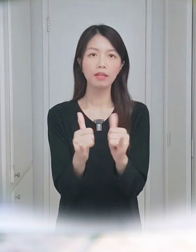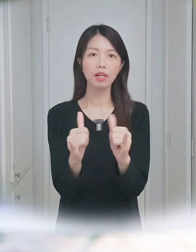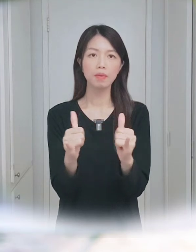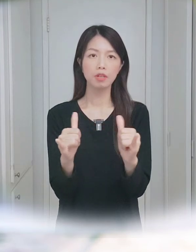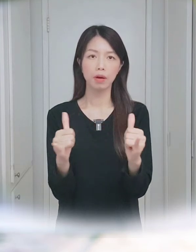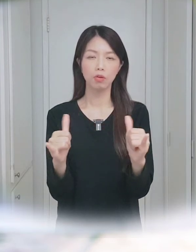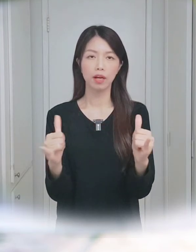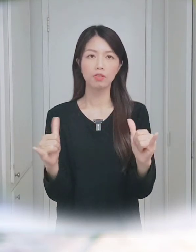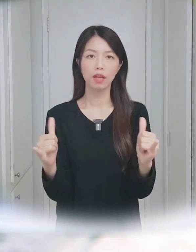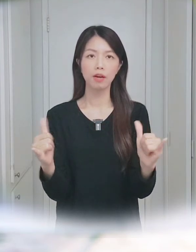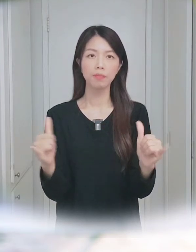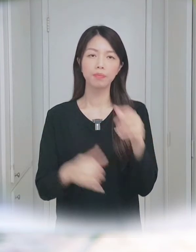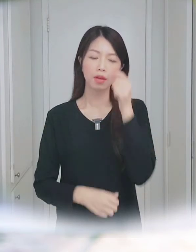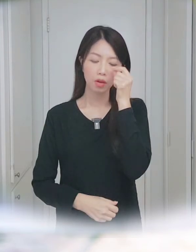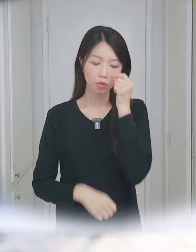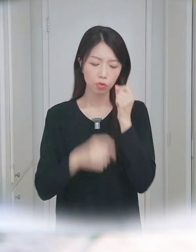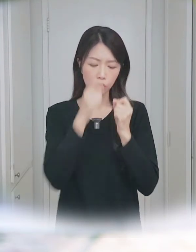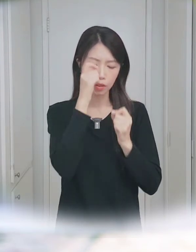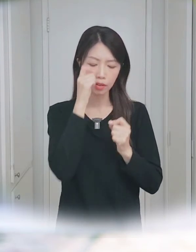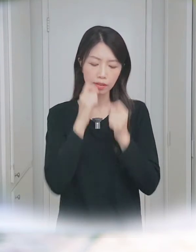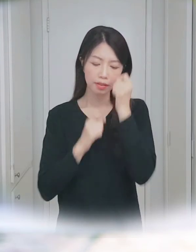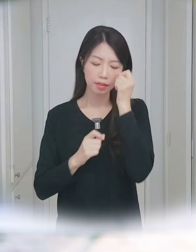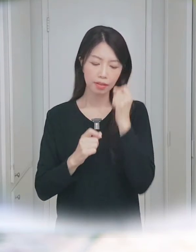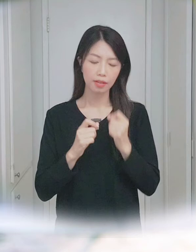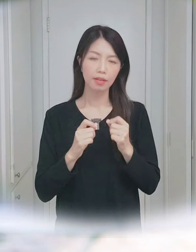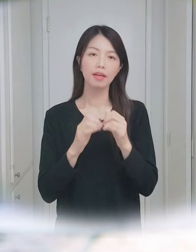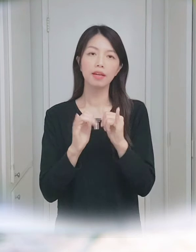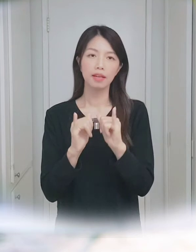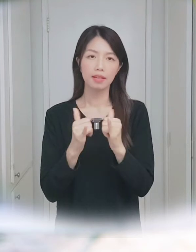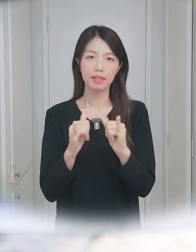붙여주셨다가 흔들면서 밖으로 나가주세요. 우는